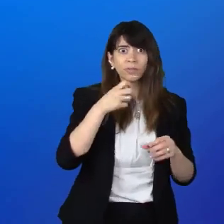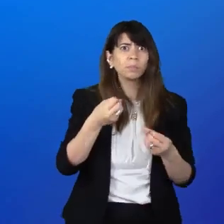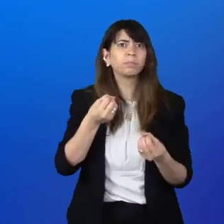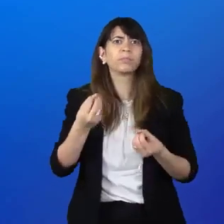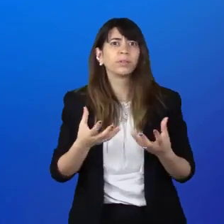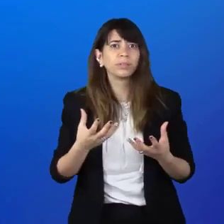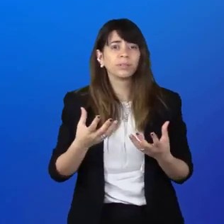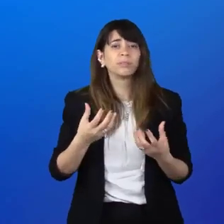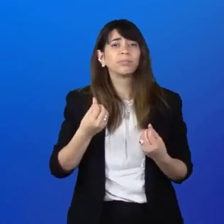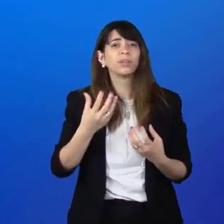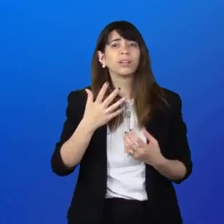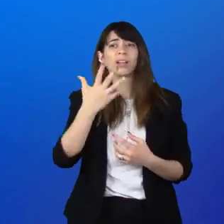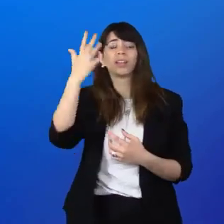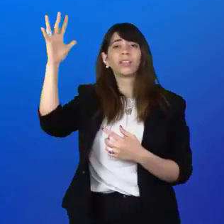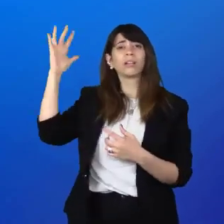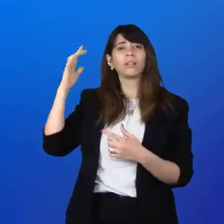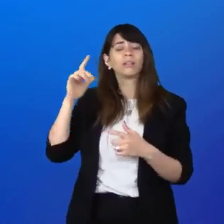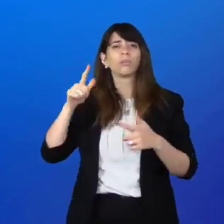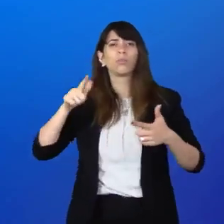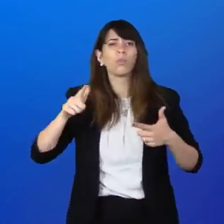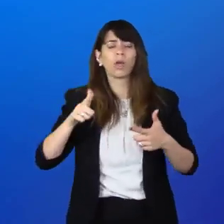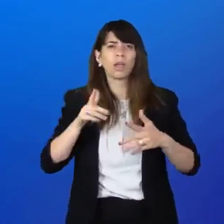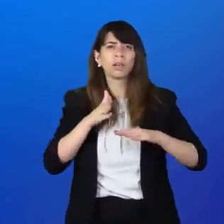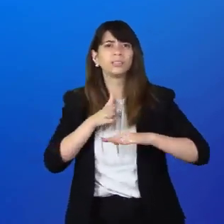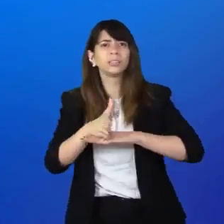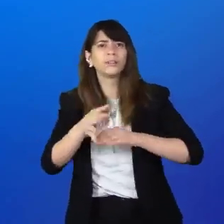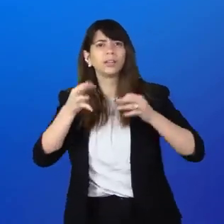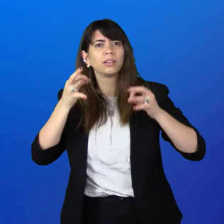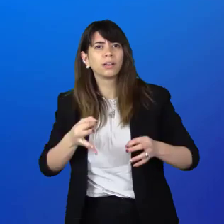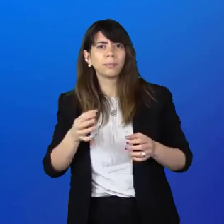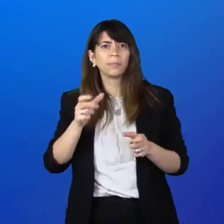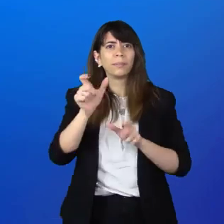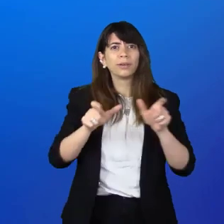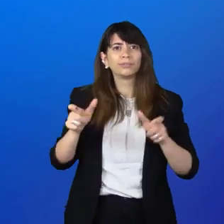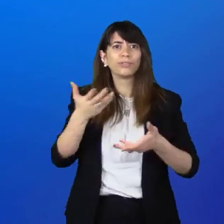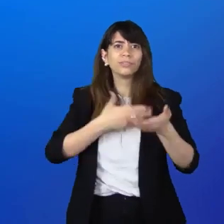Bueno, ¿por qué yo me mudé a Montevideo? Porque en el interior no hay accesibilidad real para las personas